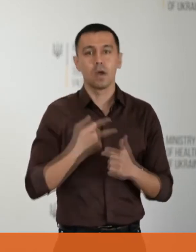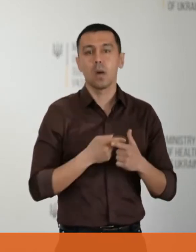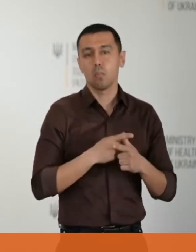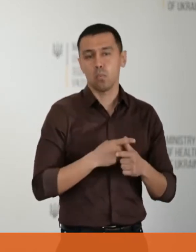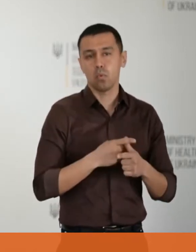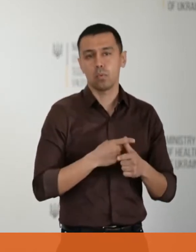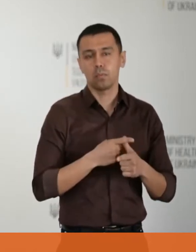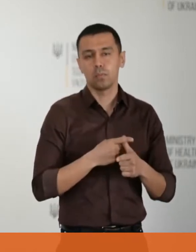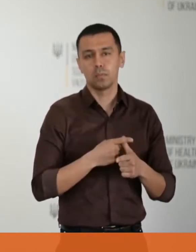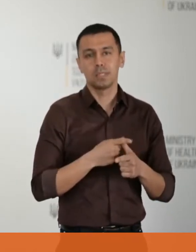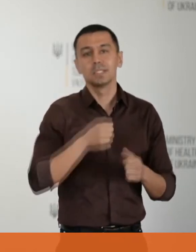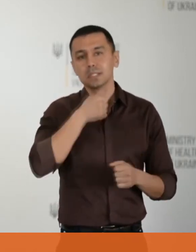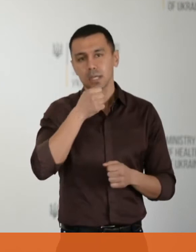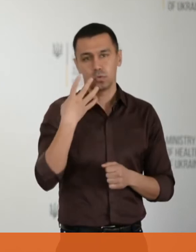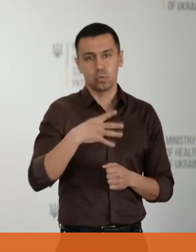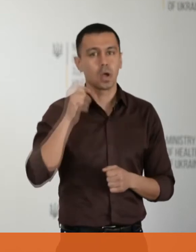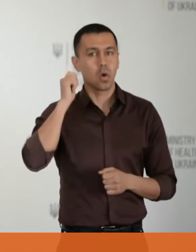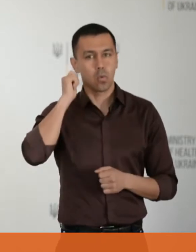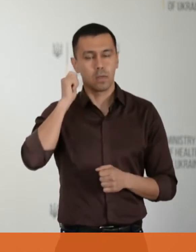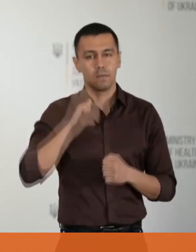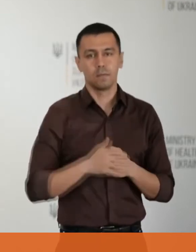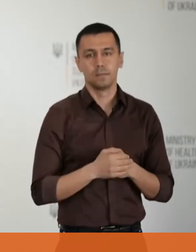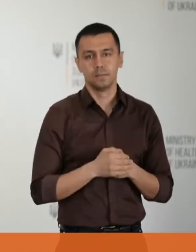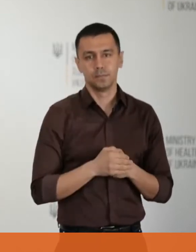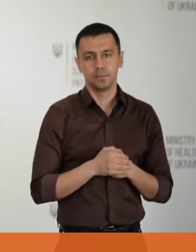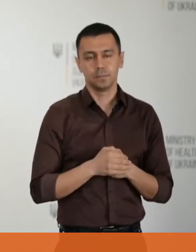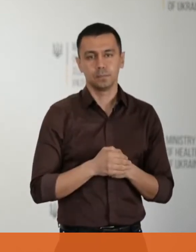або там старше 40 років.